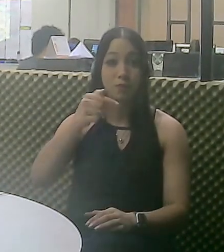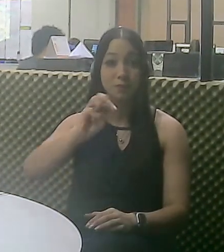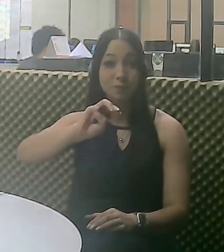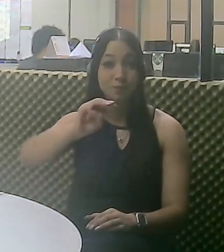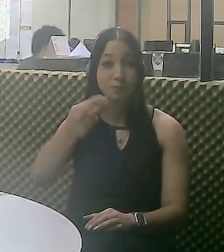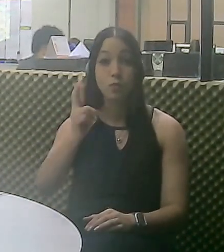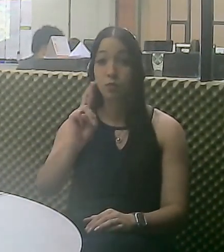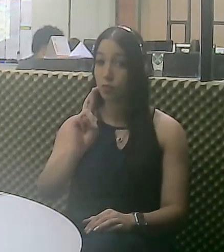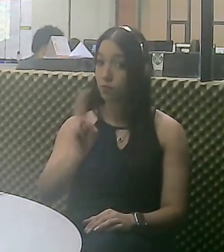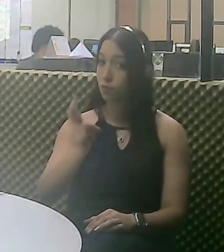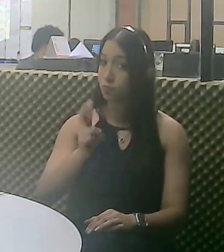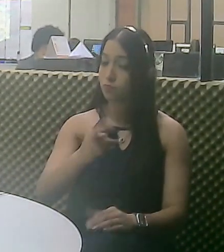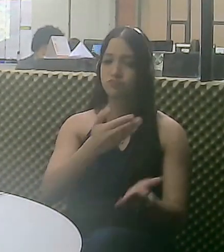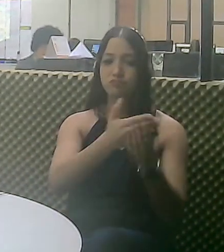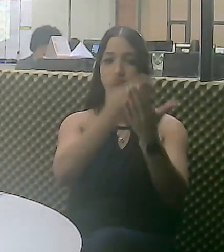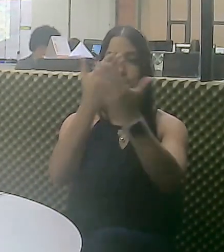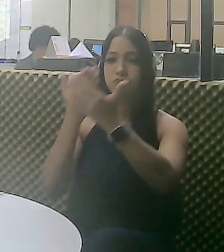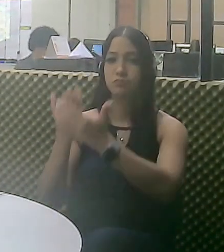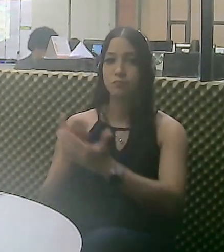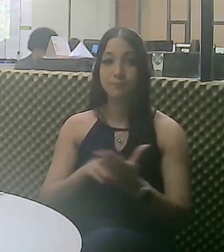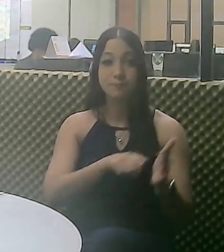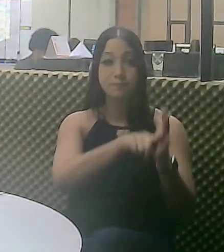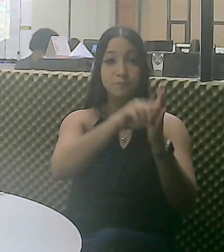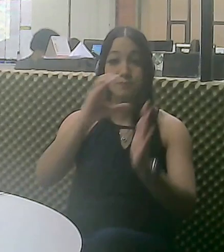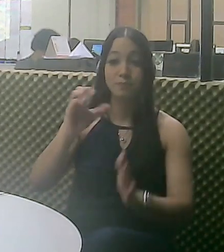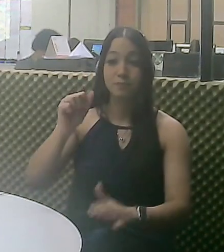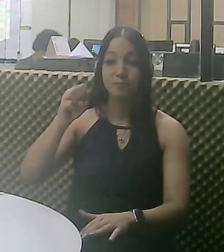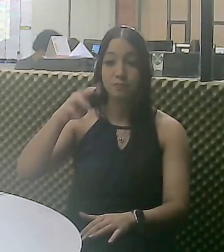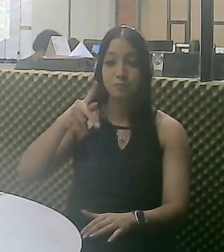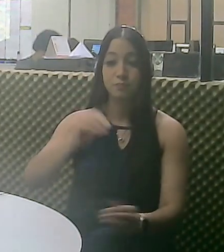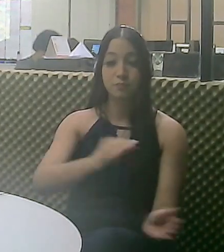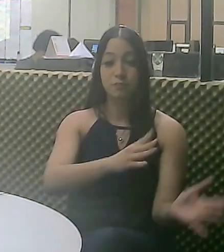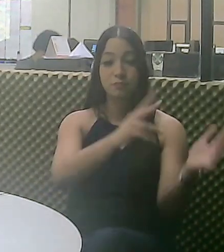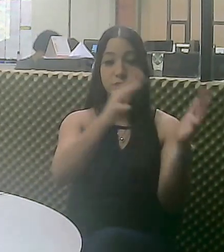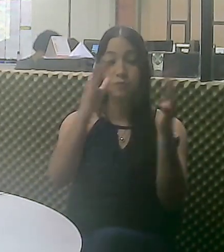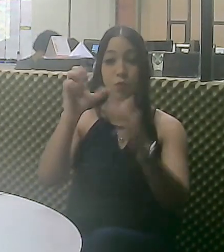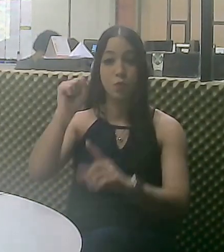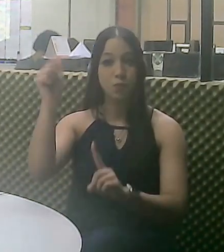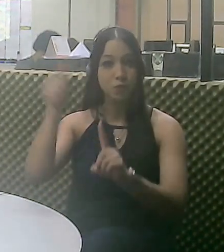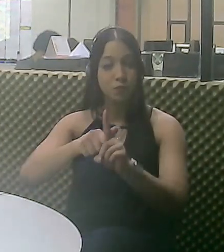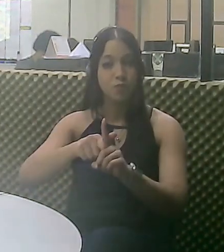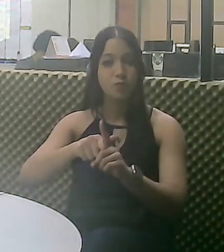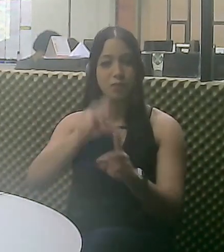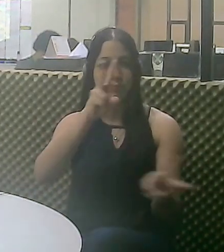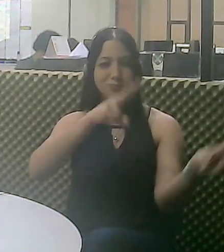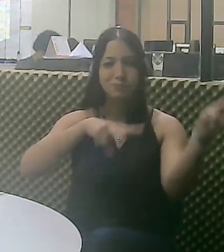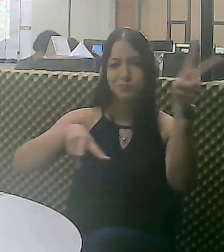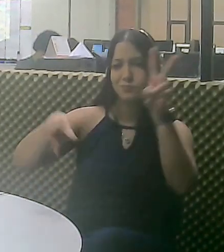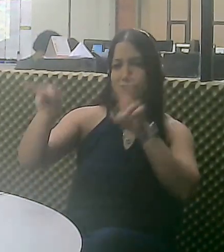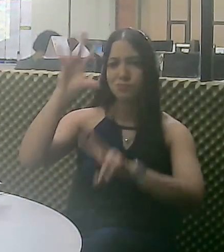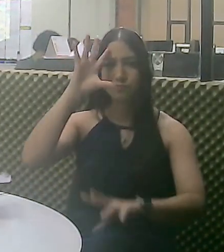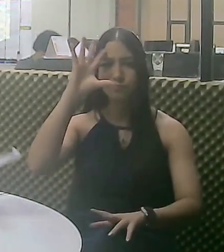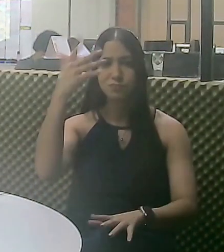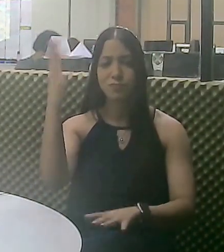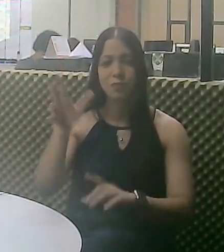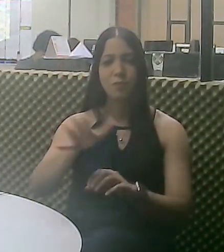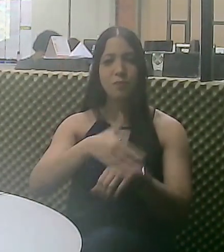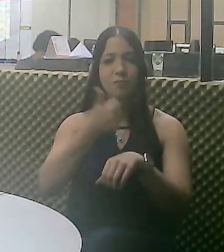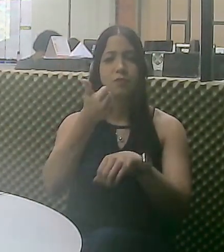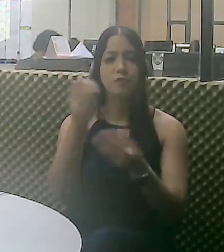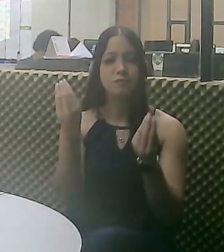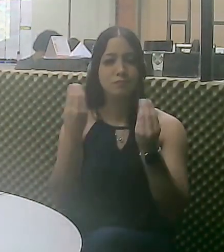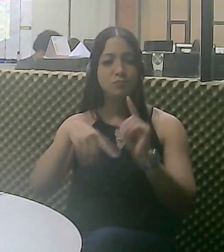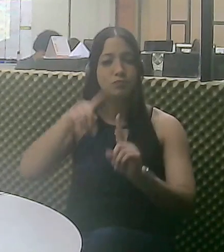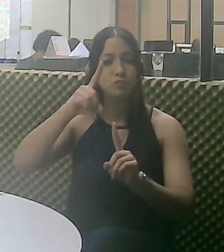milhão de reais o estudo técnico da Campo ter adoração de oito meses e vai avaliar e definir o melhor modelo de